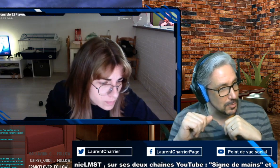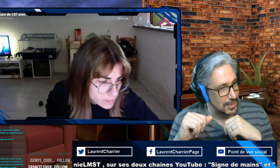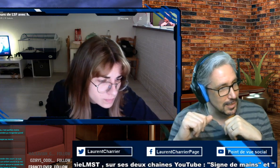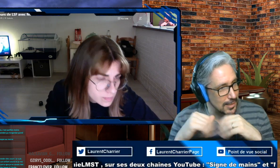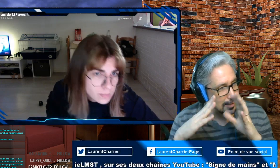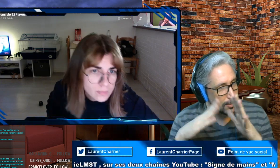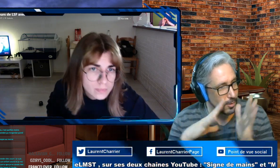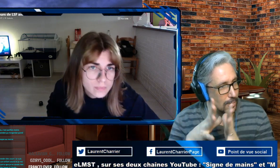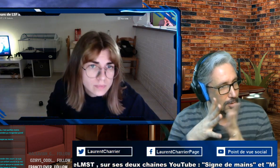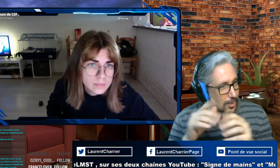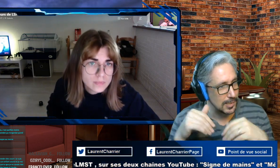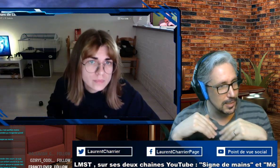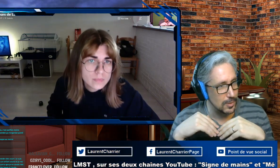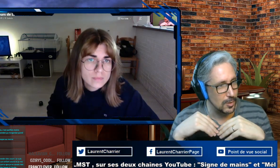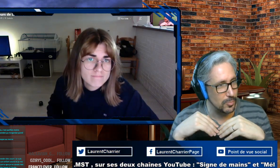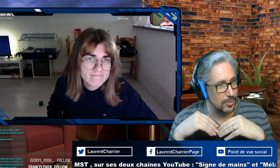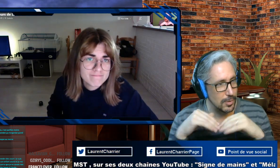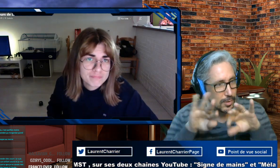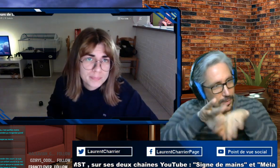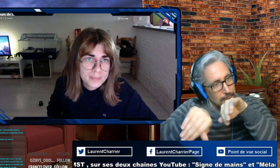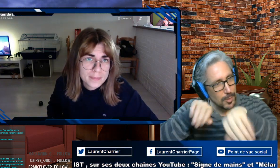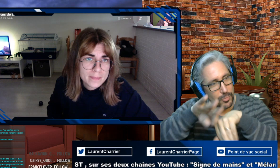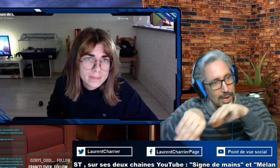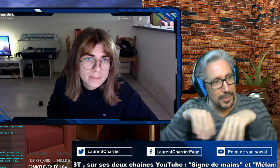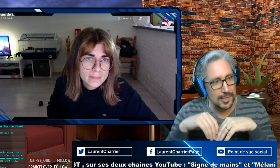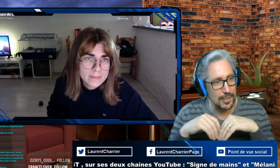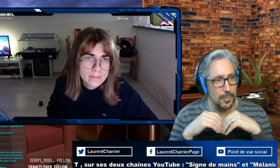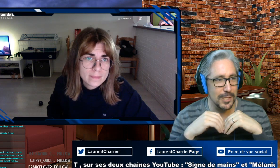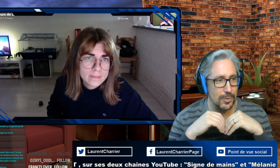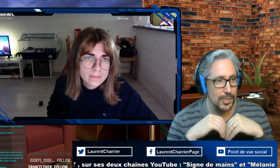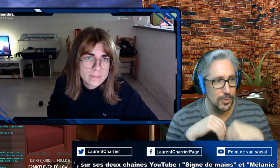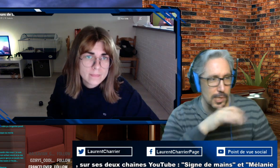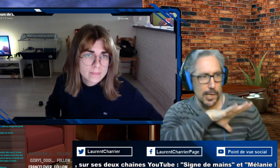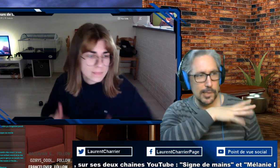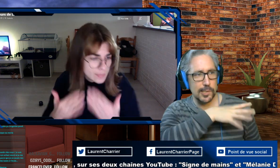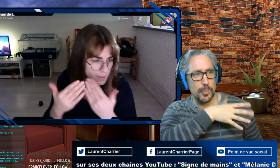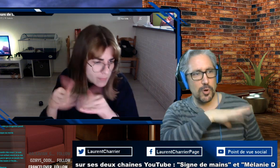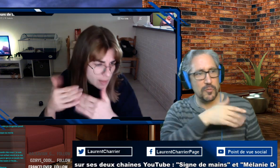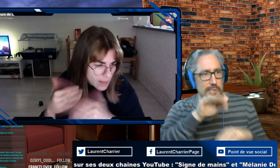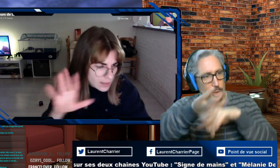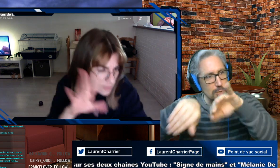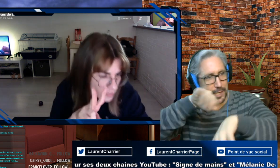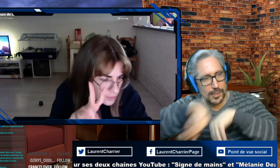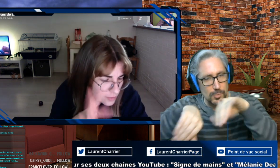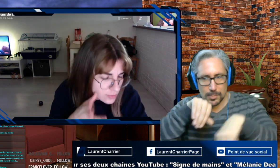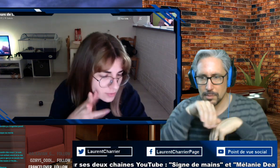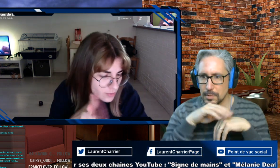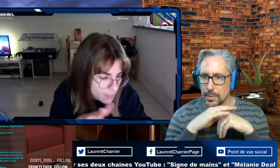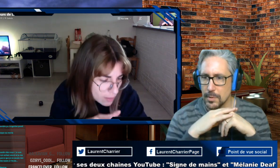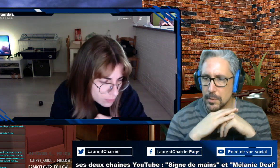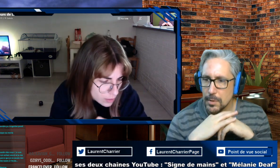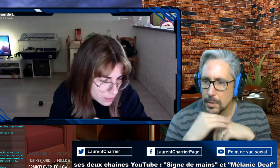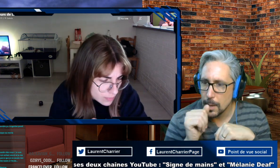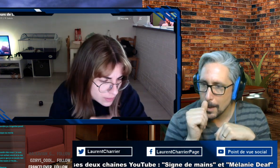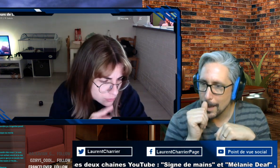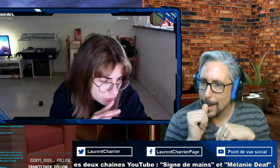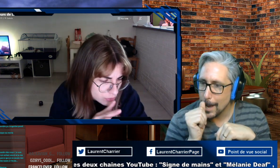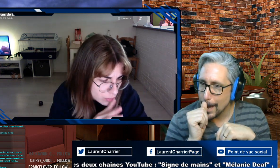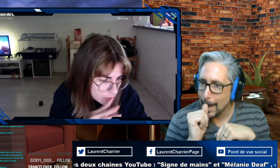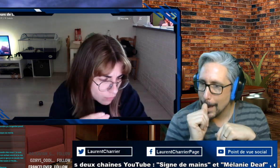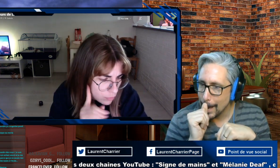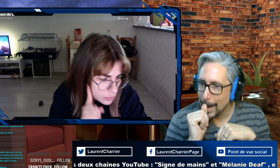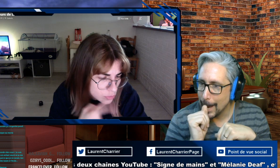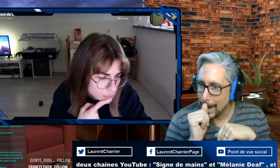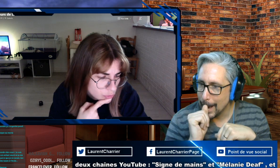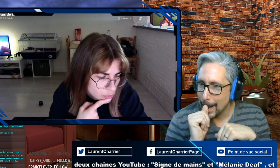connais pas ce métier-là. C'est en signe pour... pour la piscine, maître nageuse, c'est professeur de natation.